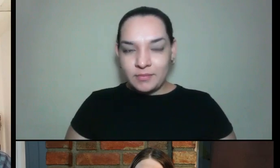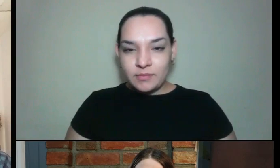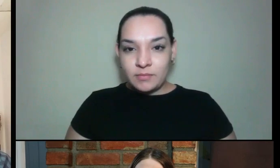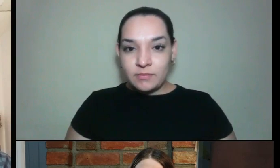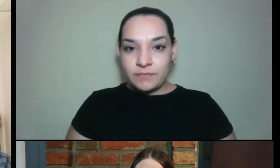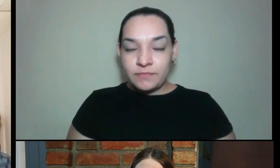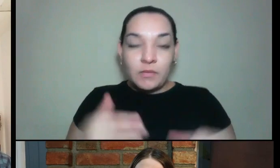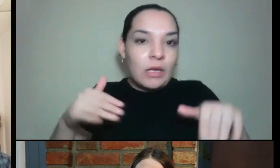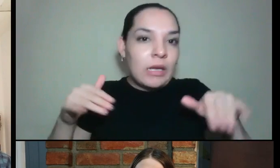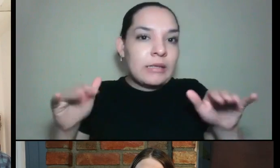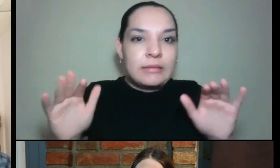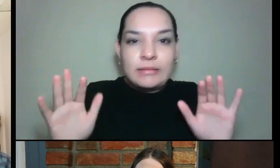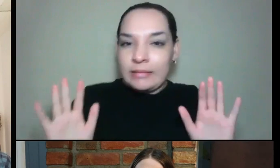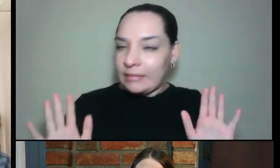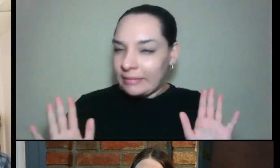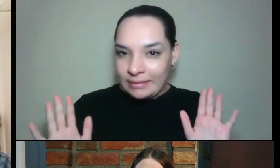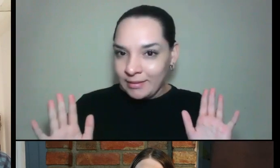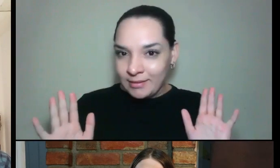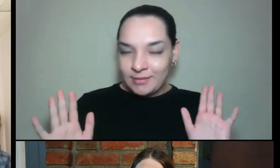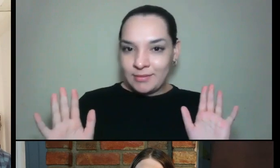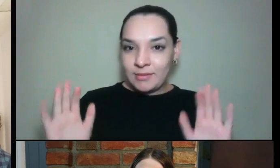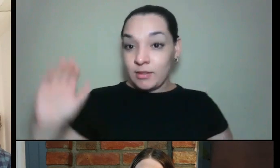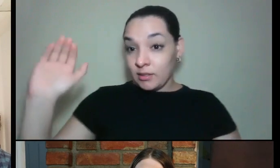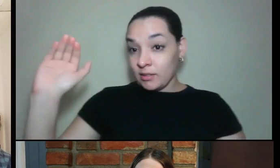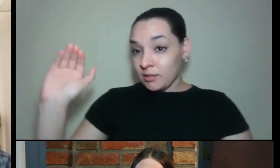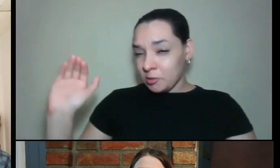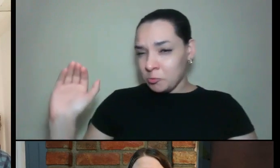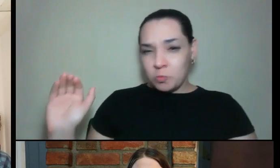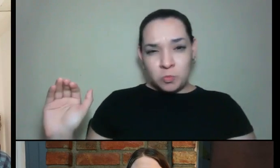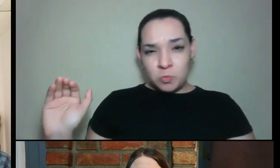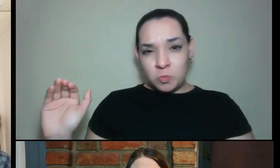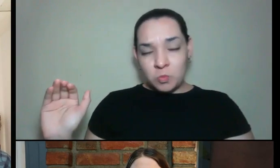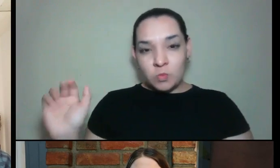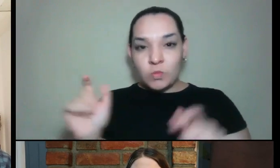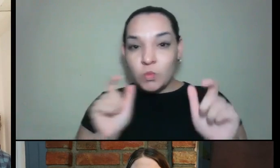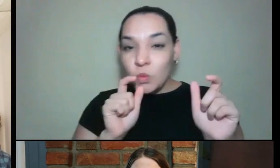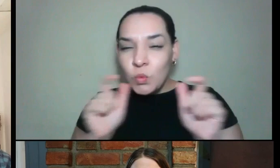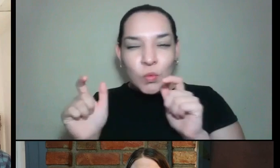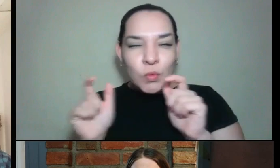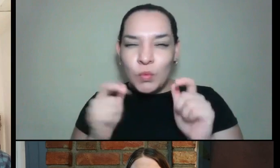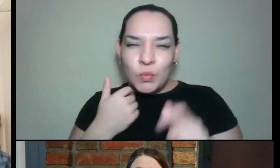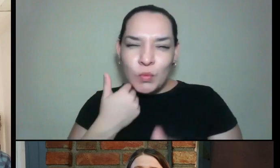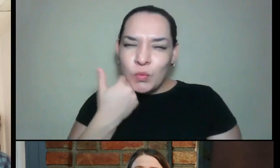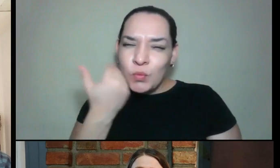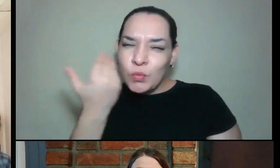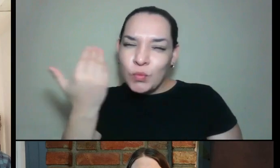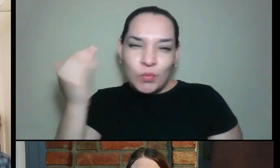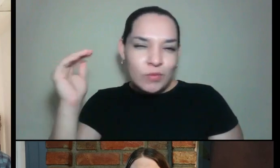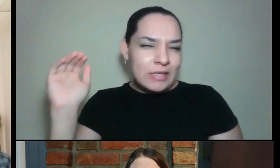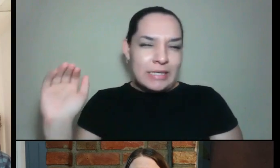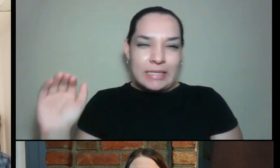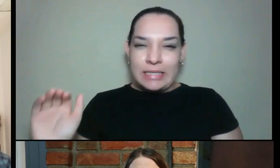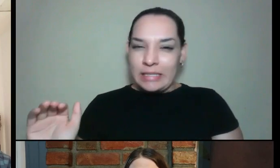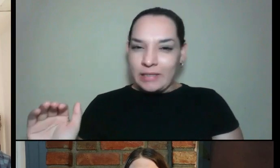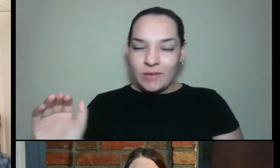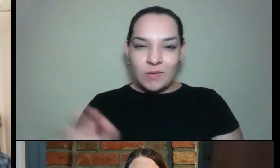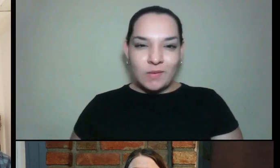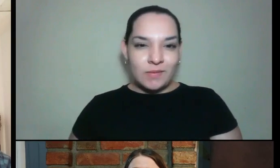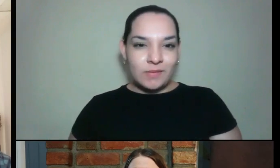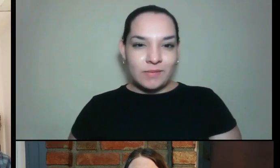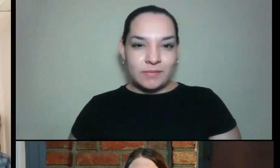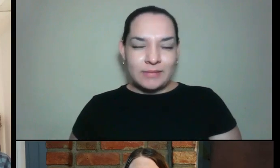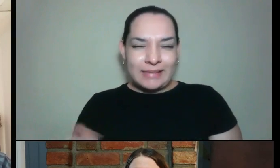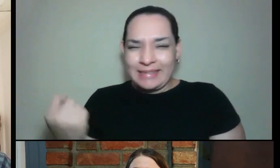encontramos frente a una situación de un caso en el cual es una persona de muy corta edad,